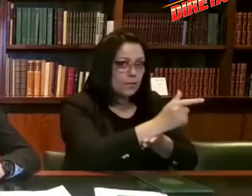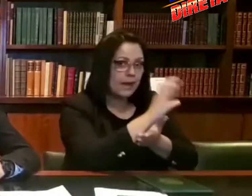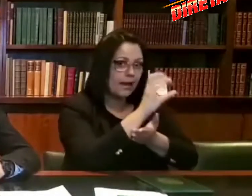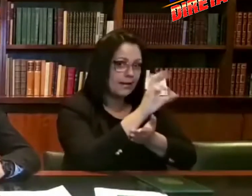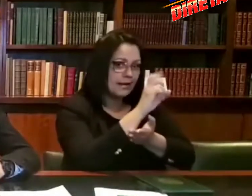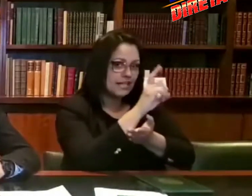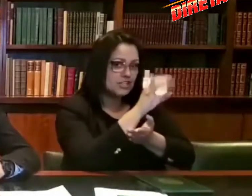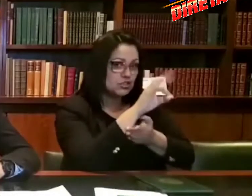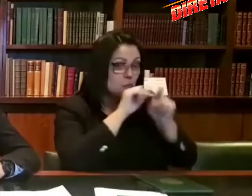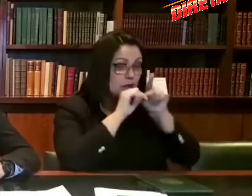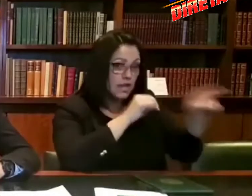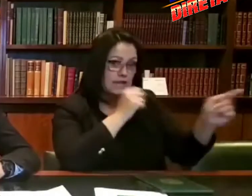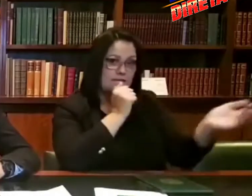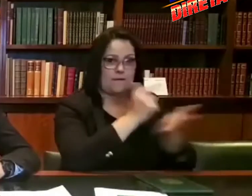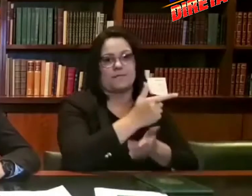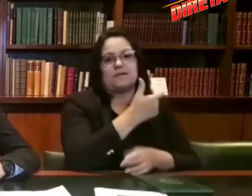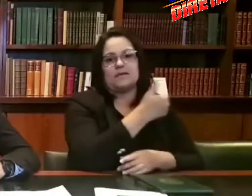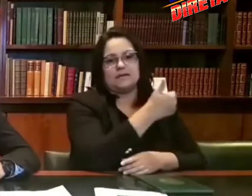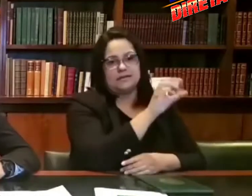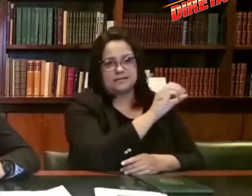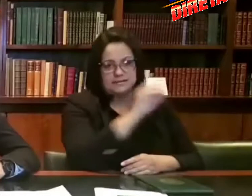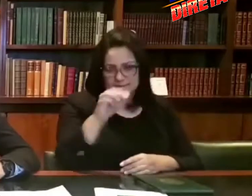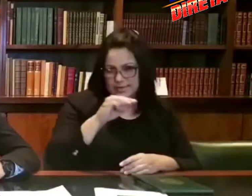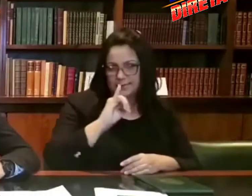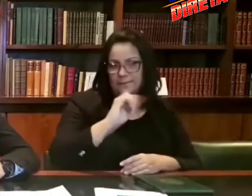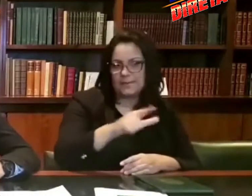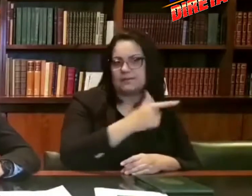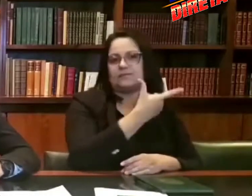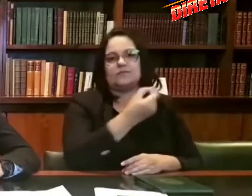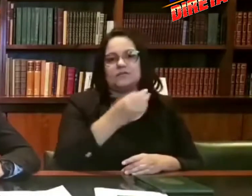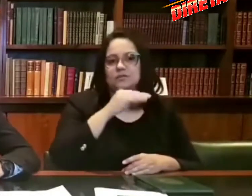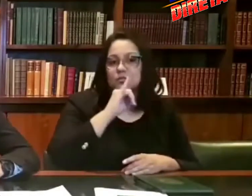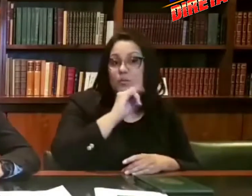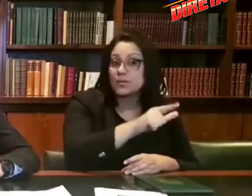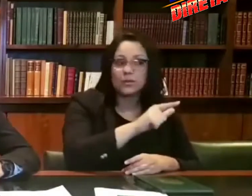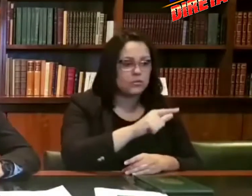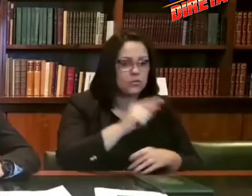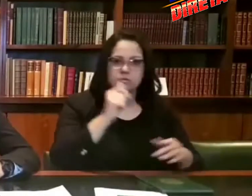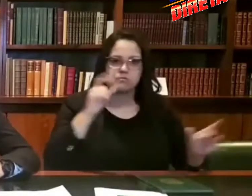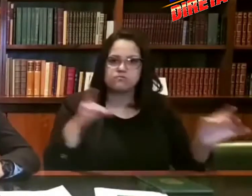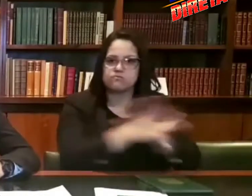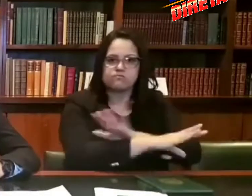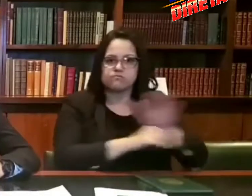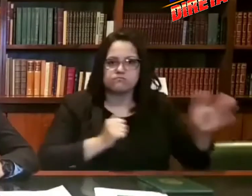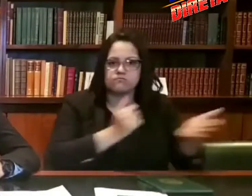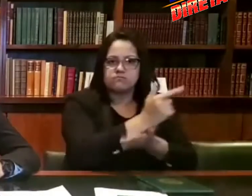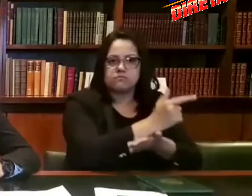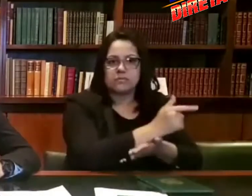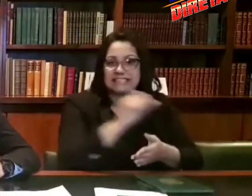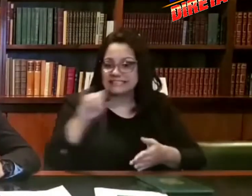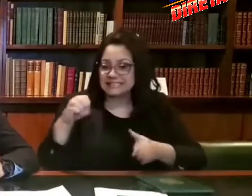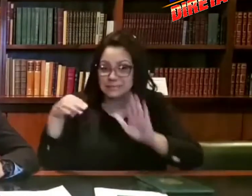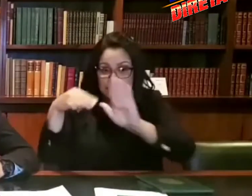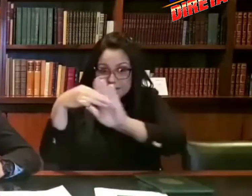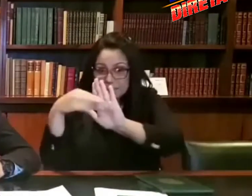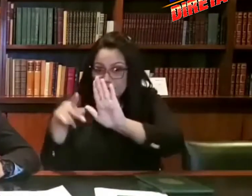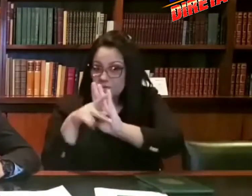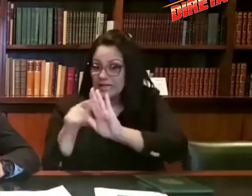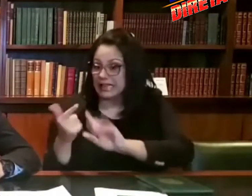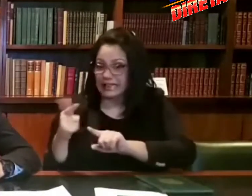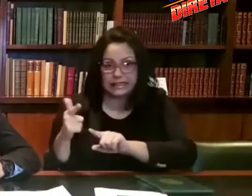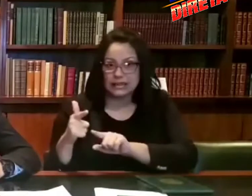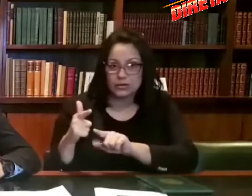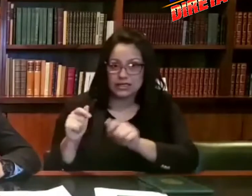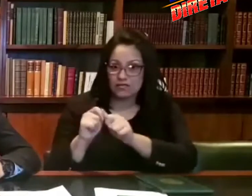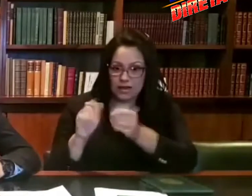100 mil, 200 mil, 300 mil créditos de uma vez. Sem essa medida provisória, se um